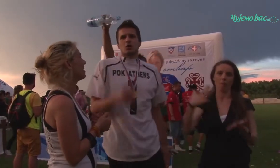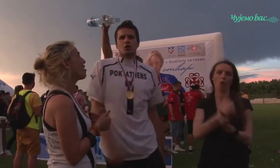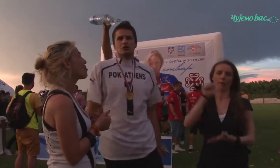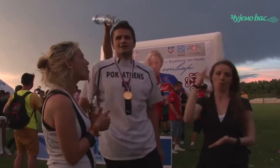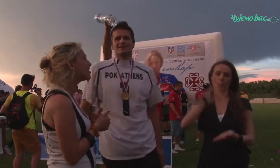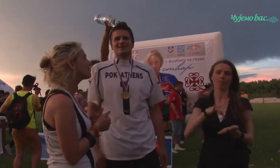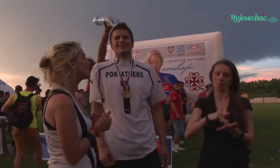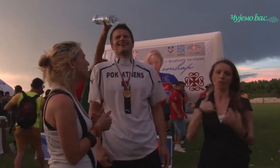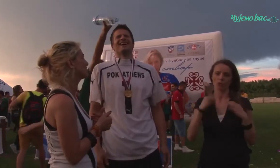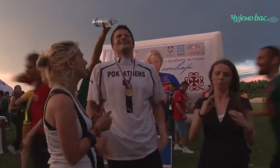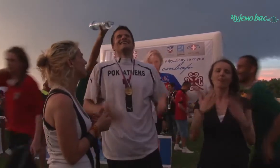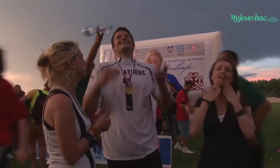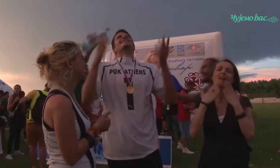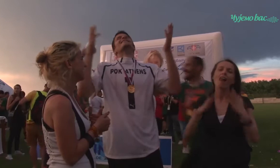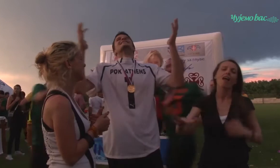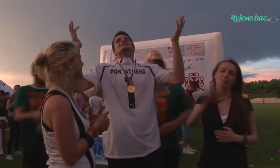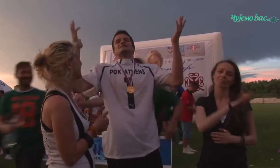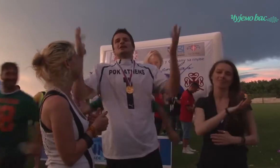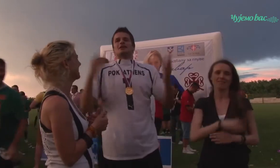winners. Thank you very much.